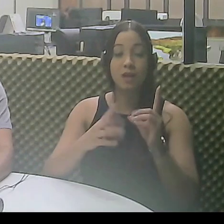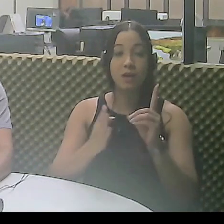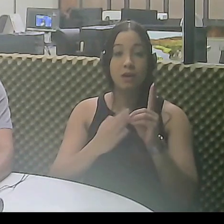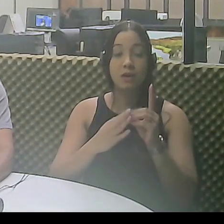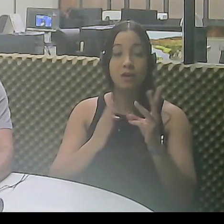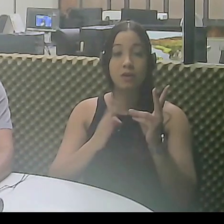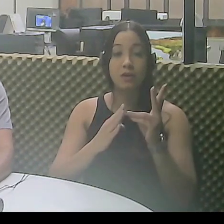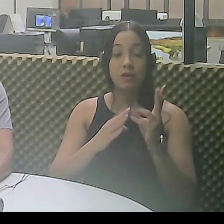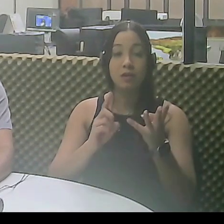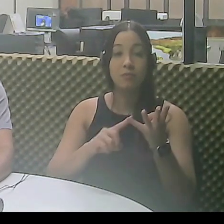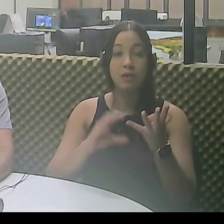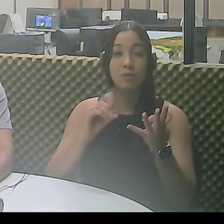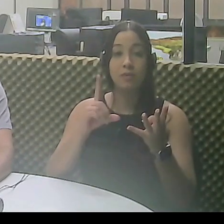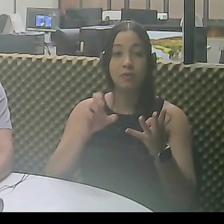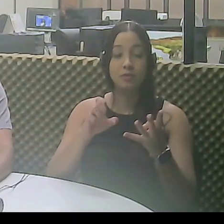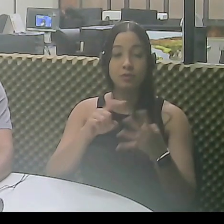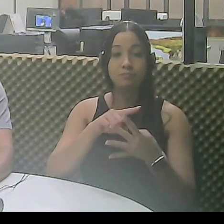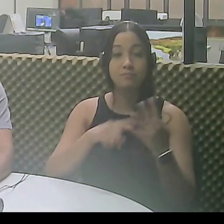Fruta do Conde.